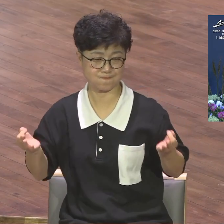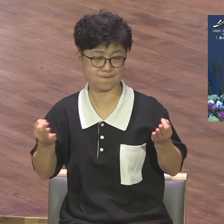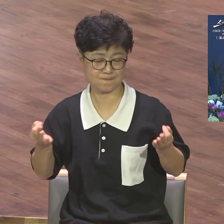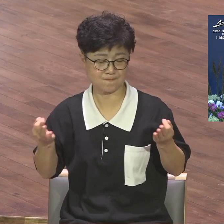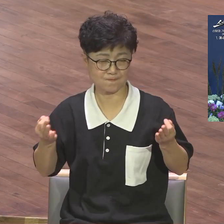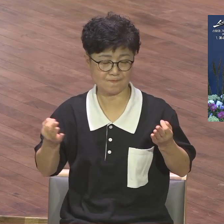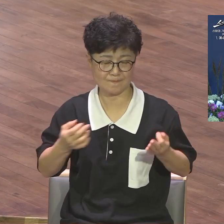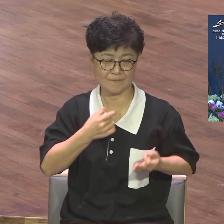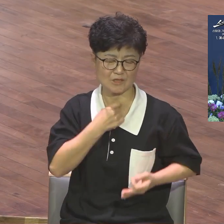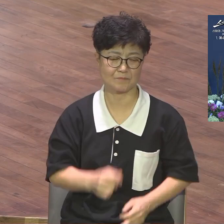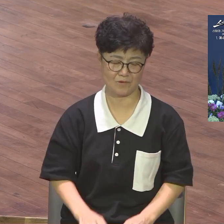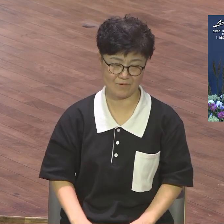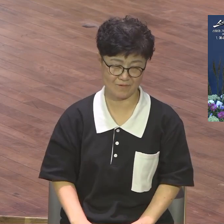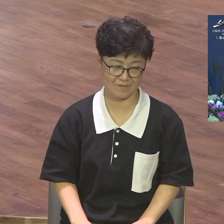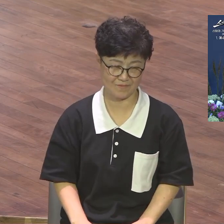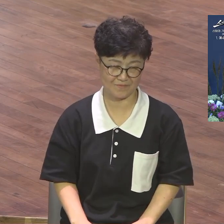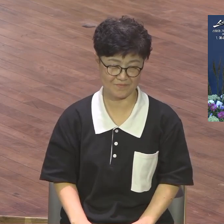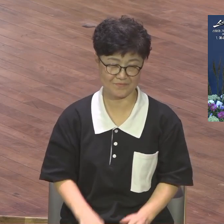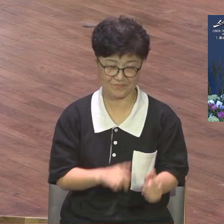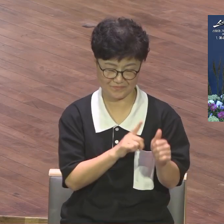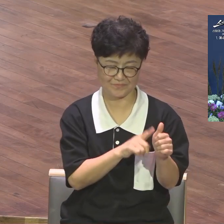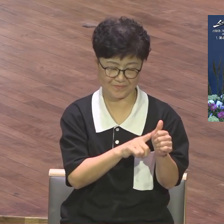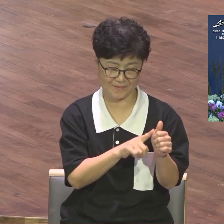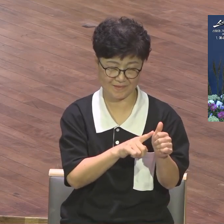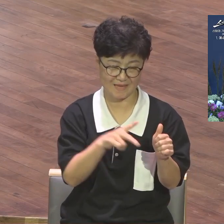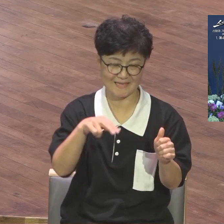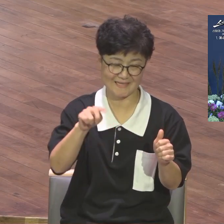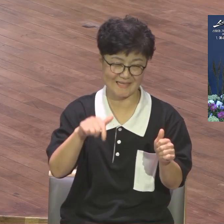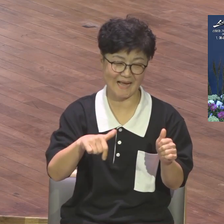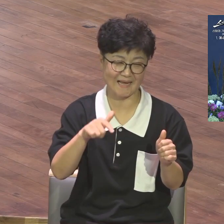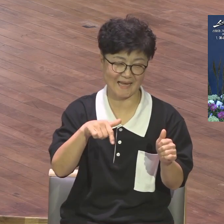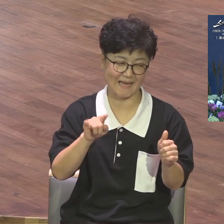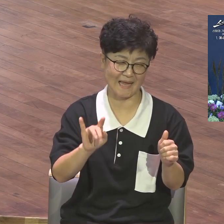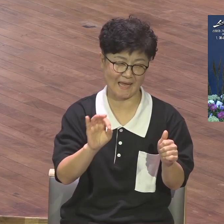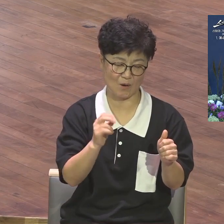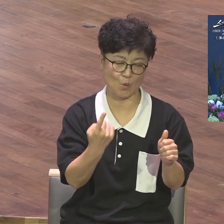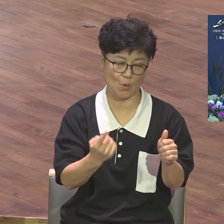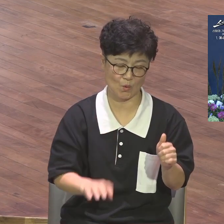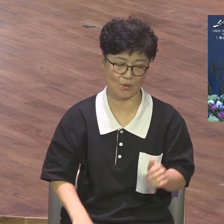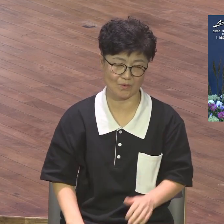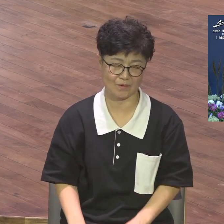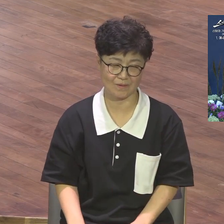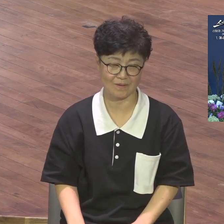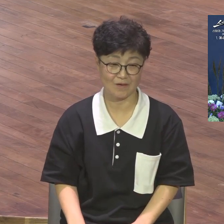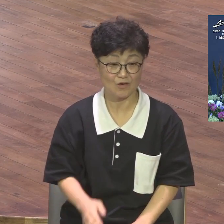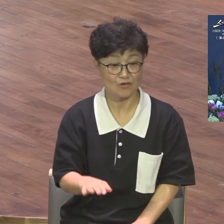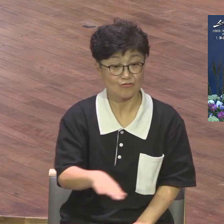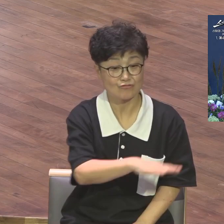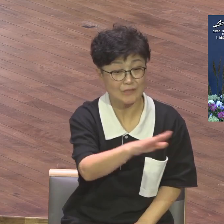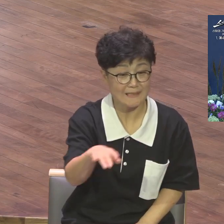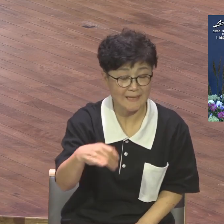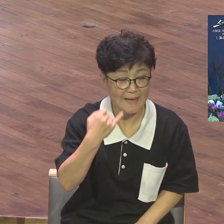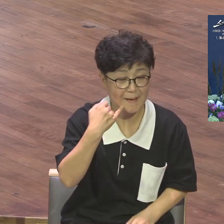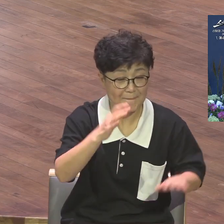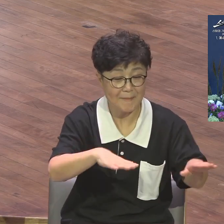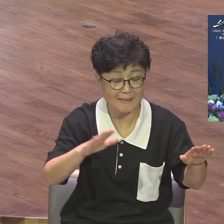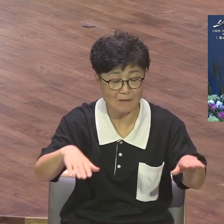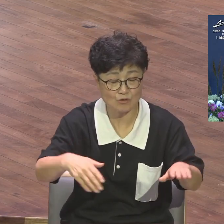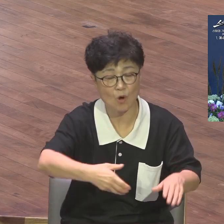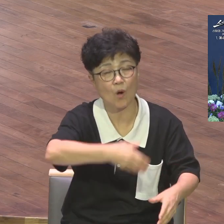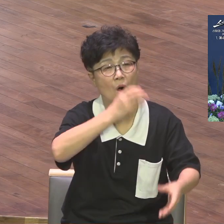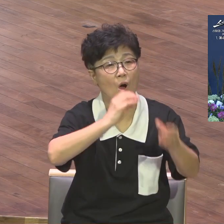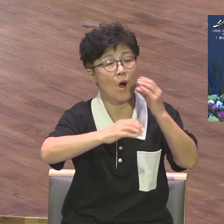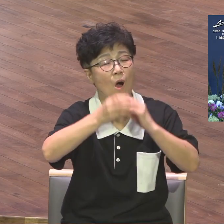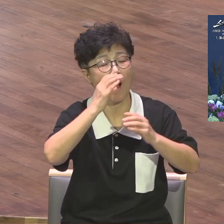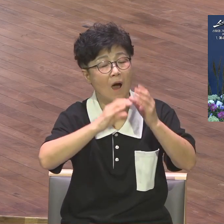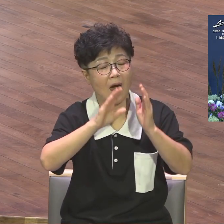갈증을 해결하려고 했습니다. 그러나 여러분, 우리가 바닷물로 갈증을 해결할 수 없듯이 하나님을 떠난